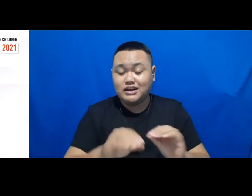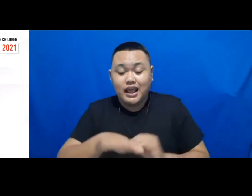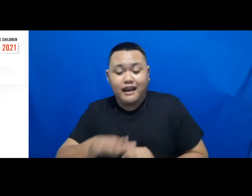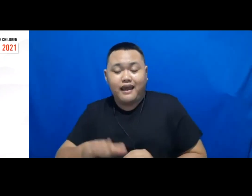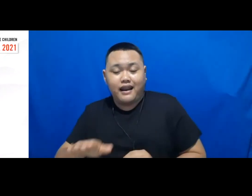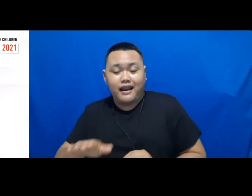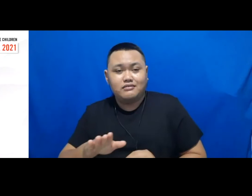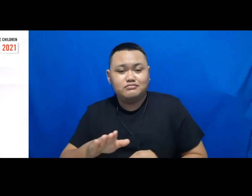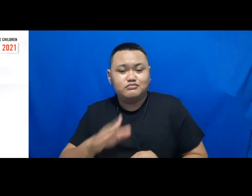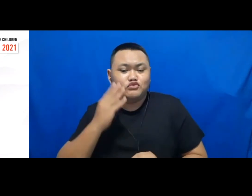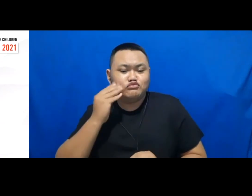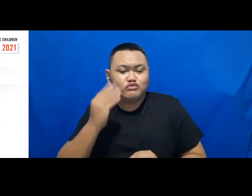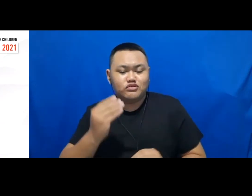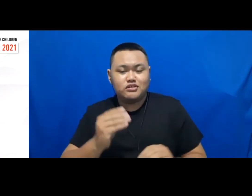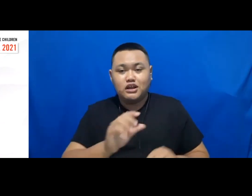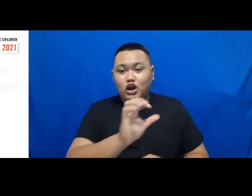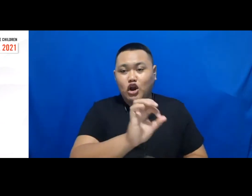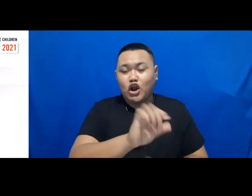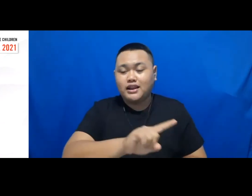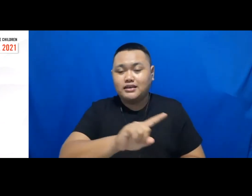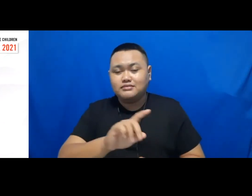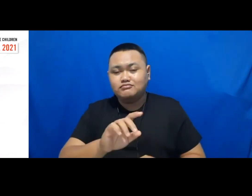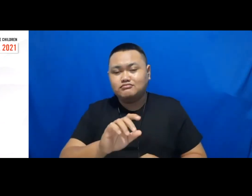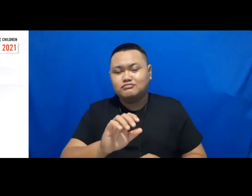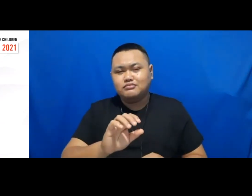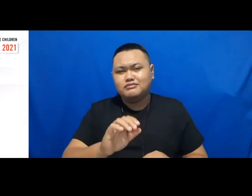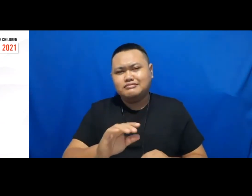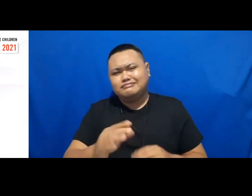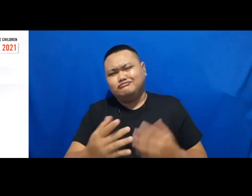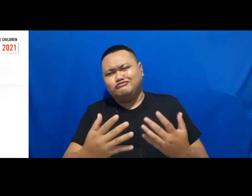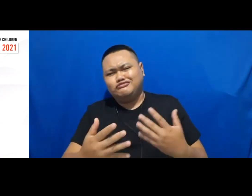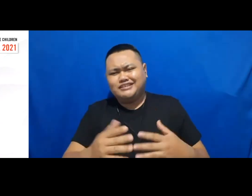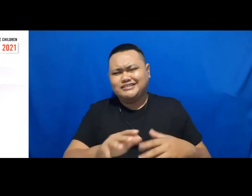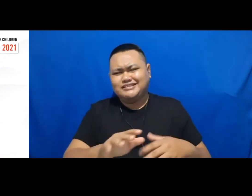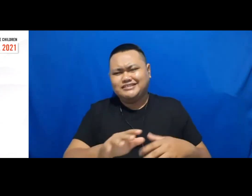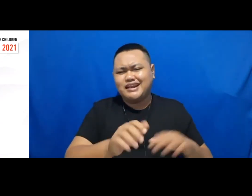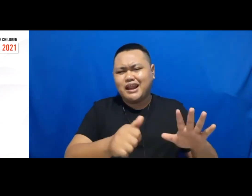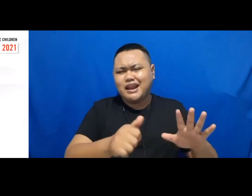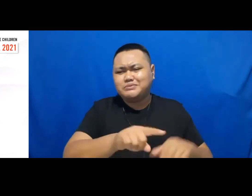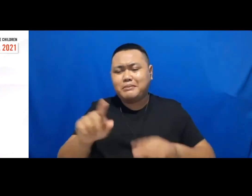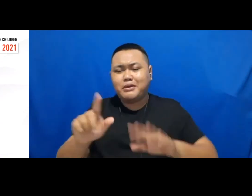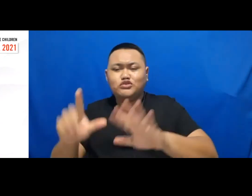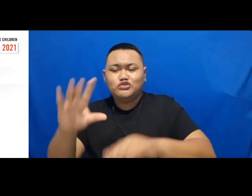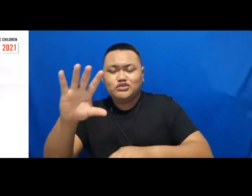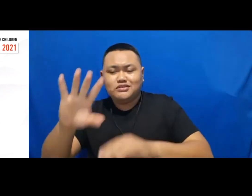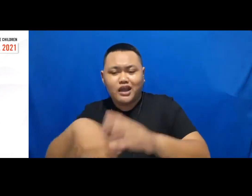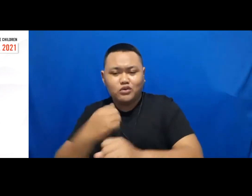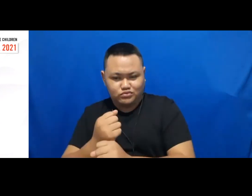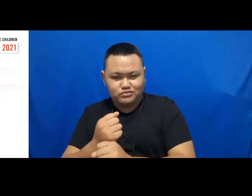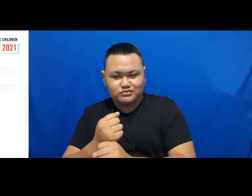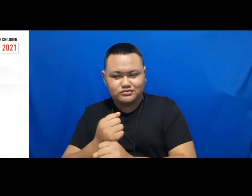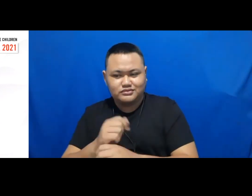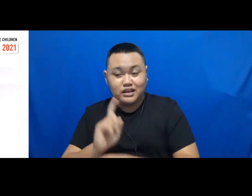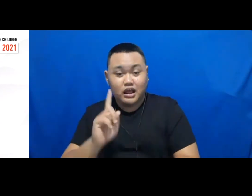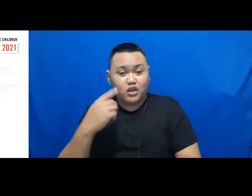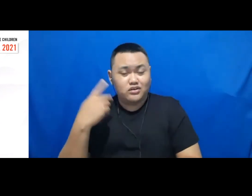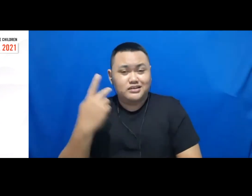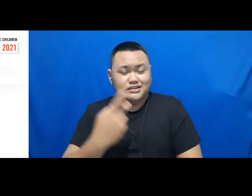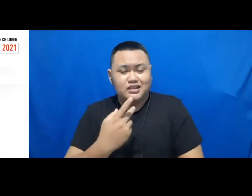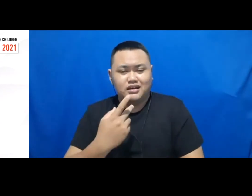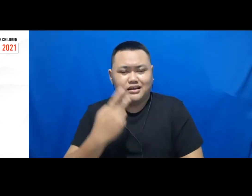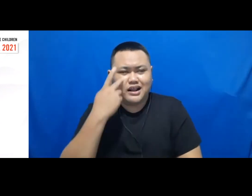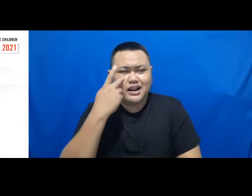mengenal lawan jenis, kemudian bagaimana cara bahwa kesuksesan itu hak setiap anak, harga diri itu